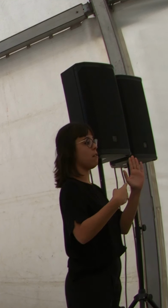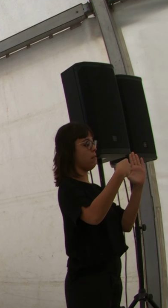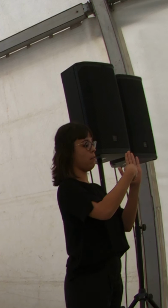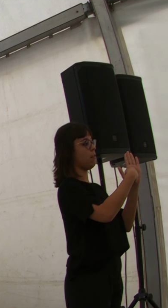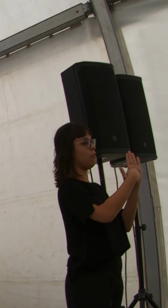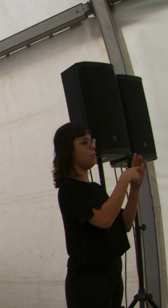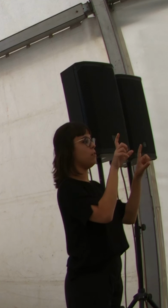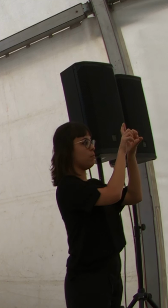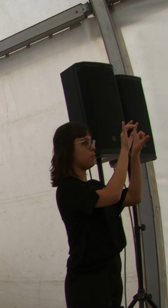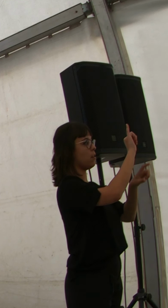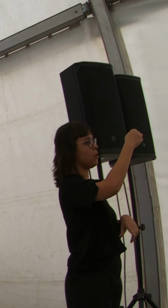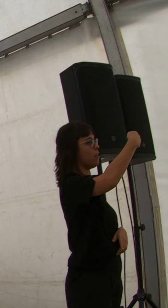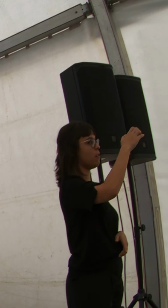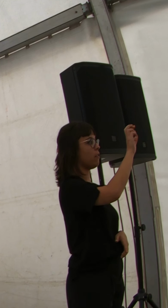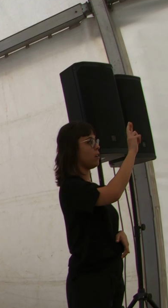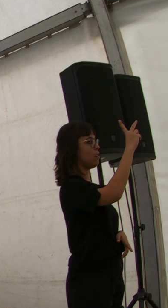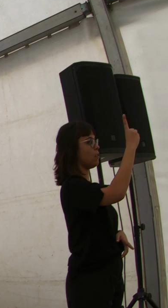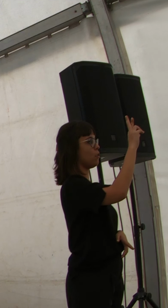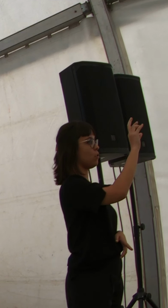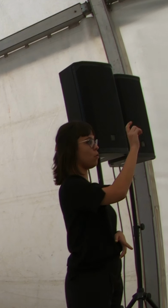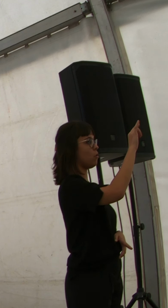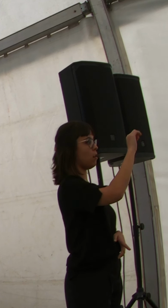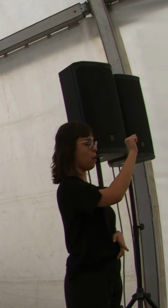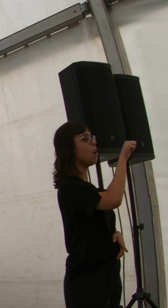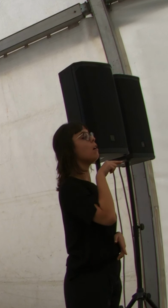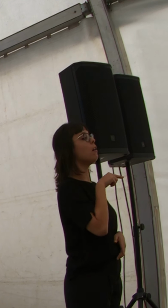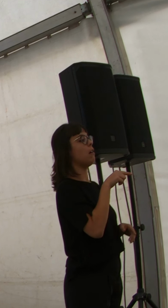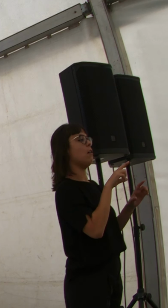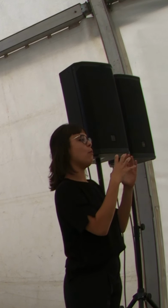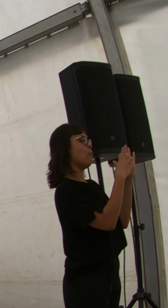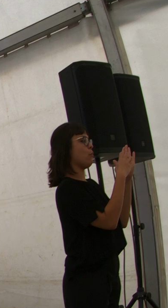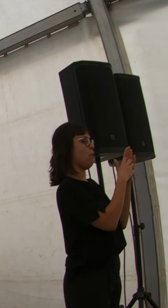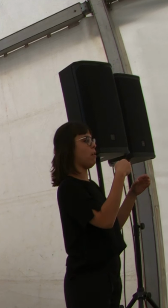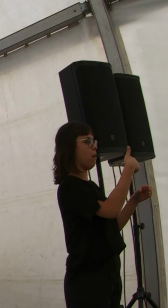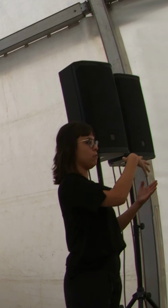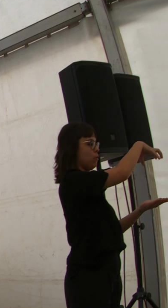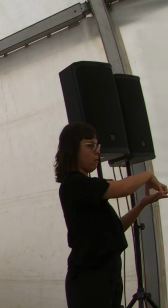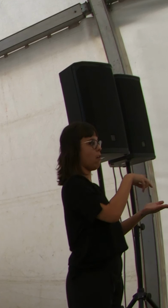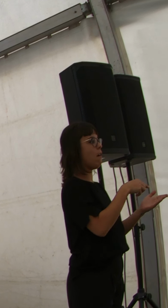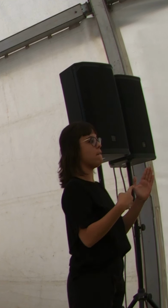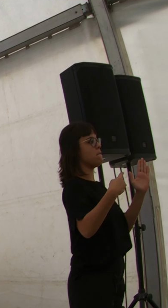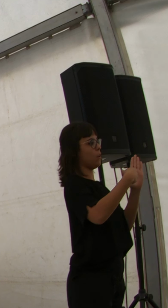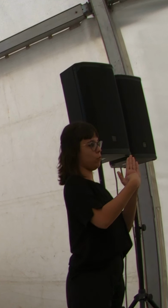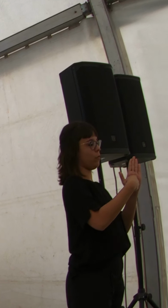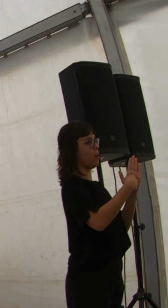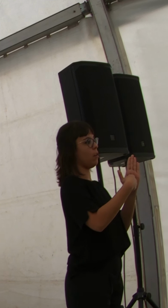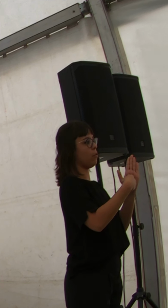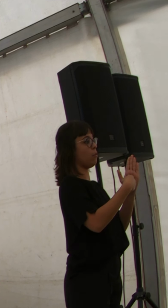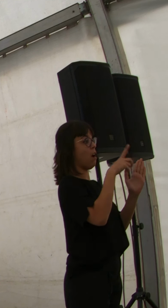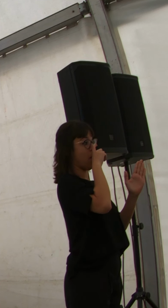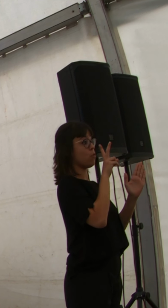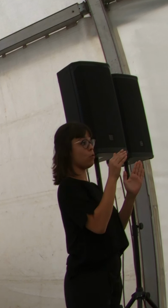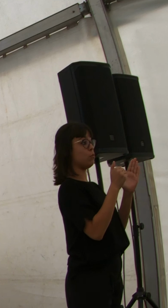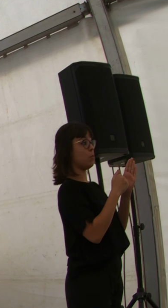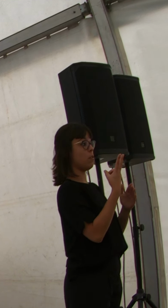en una gasolinera de Avia de Cuenca. De Cuenca porque en el año 2020 con este coche podía resultar